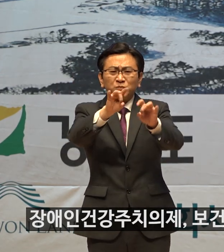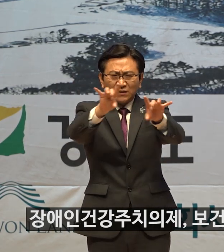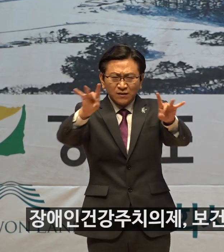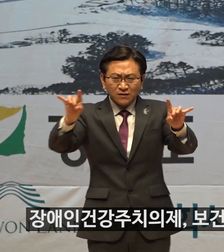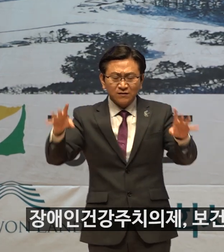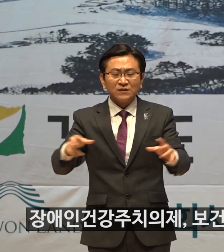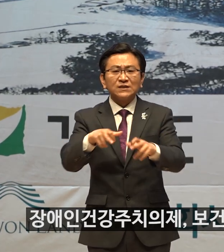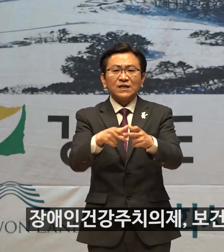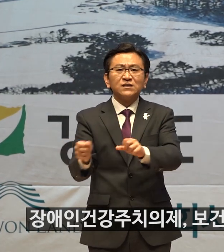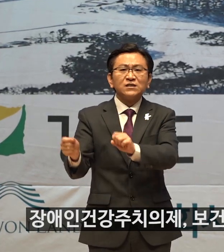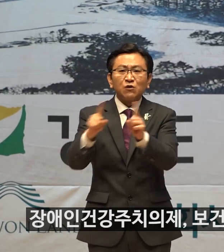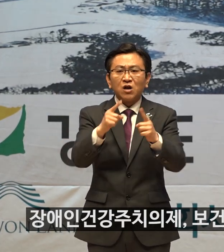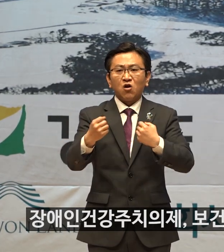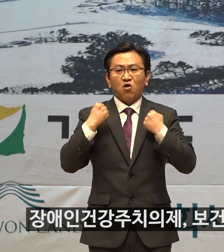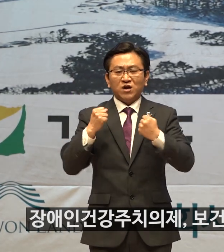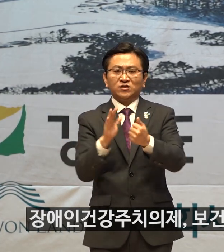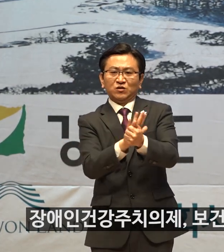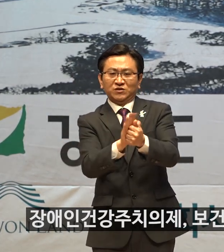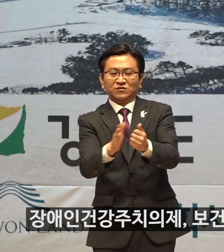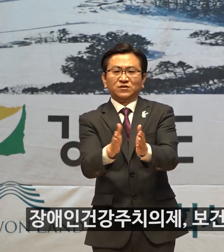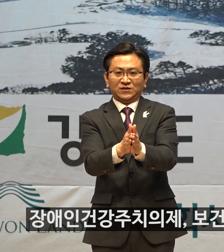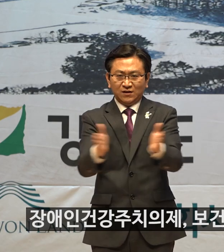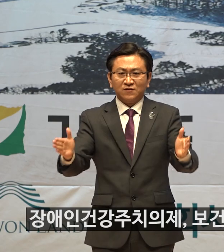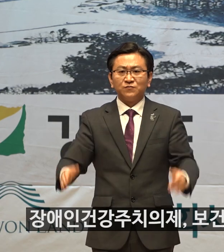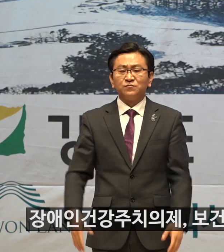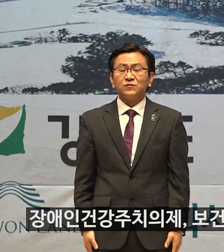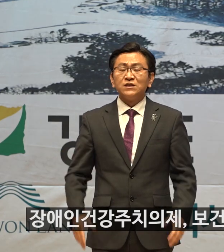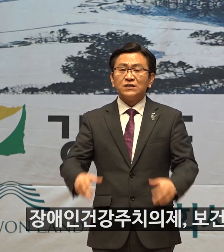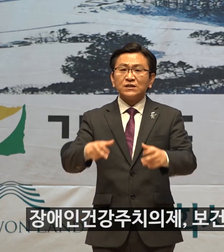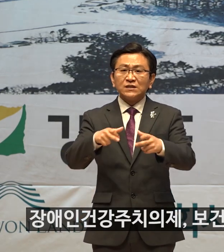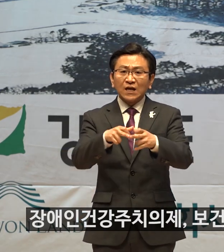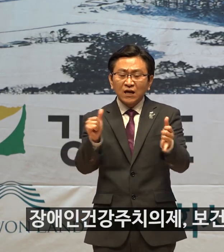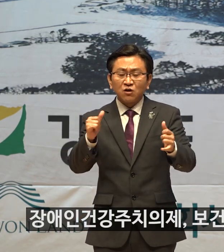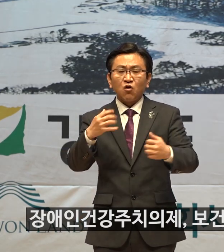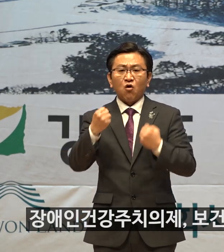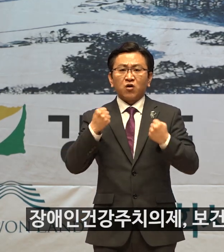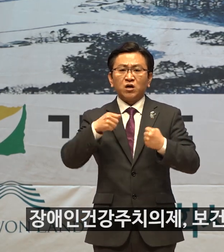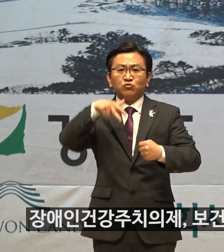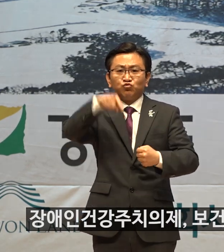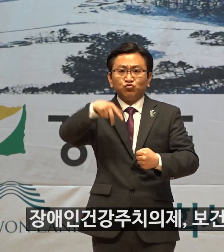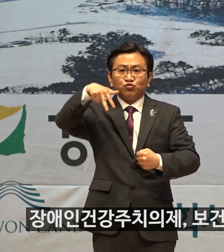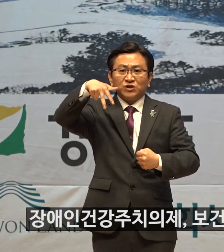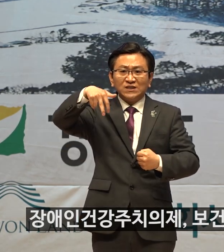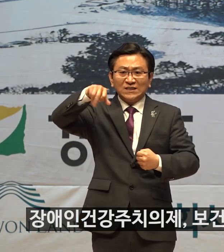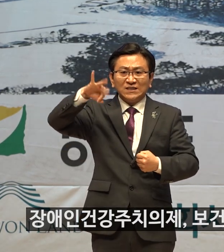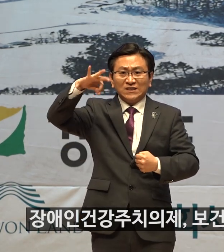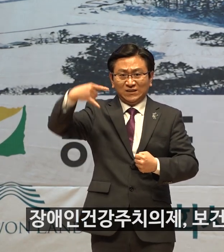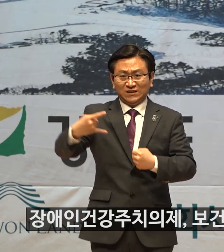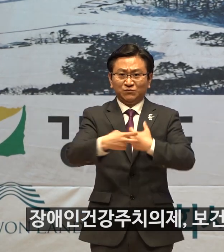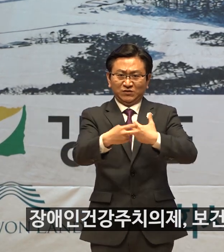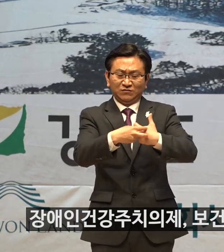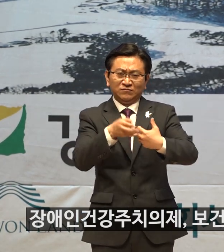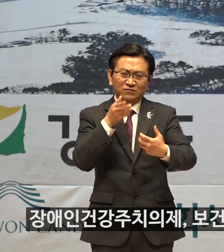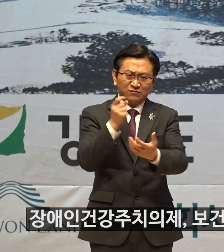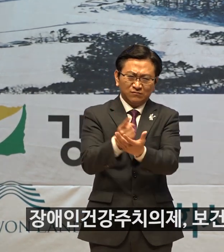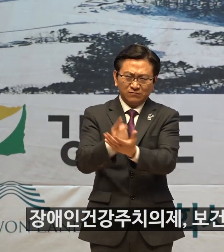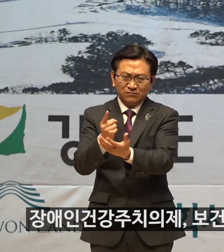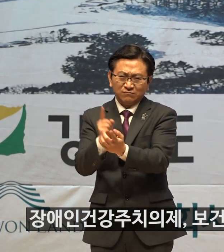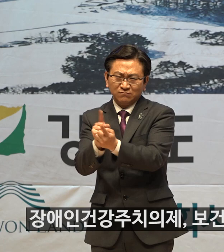서비스를 구축하겠습니다. 장애인 건강 주치의제, 장애인 보건의료